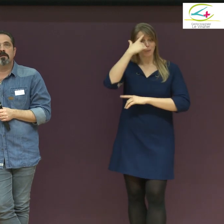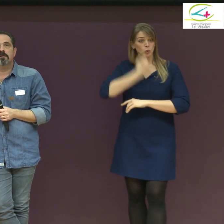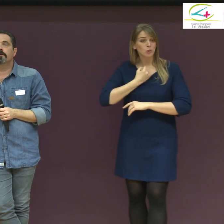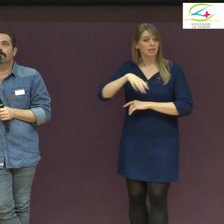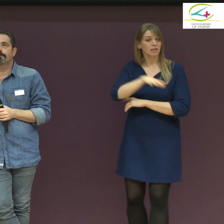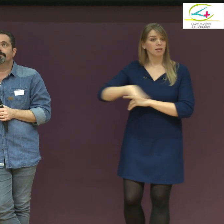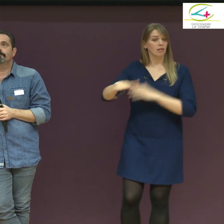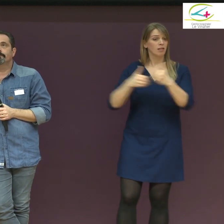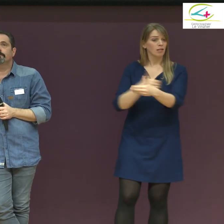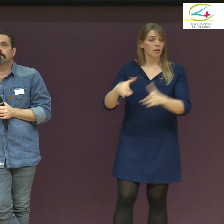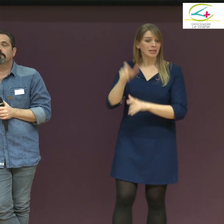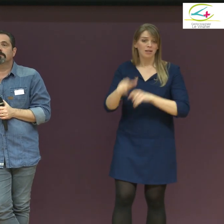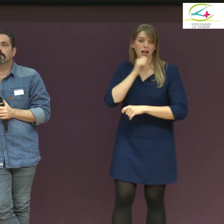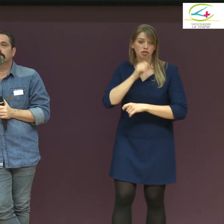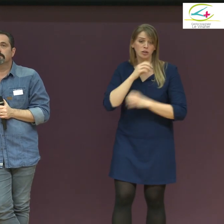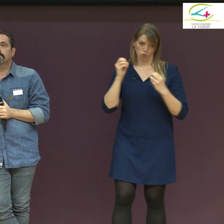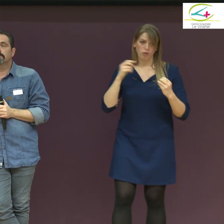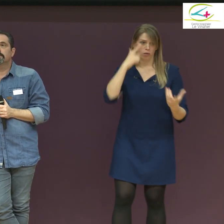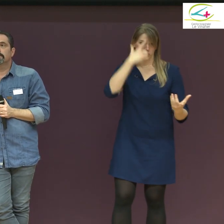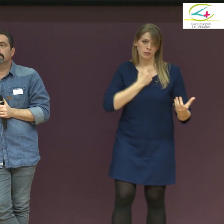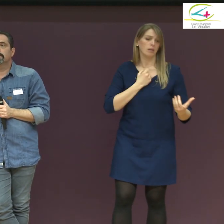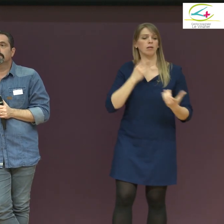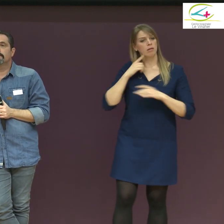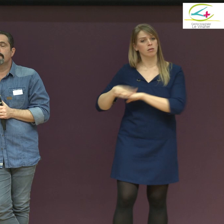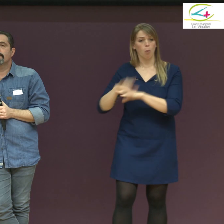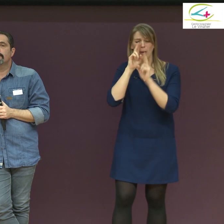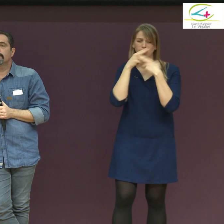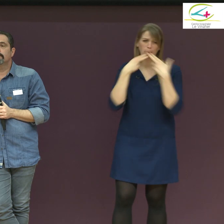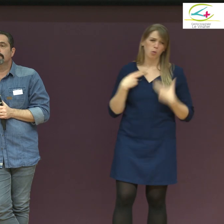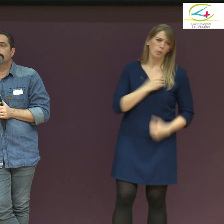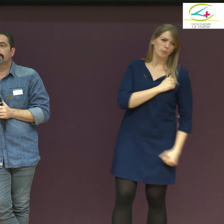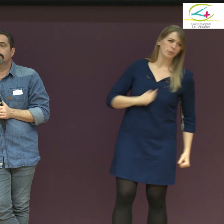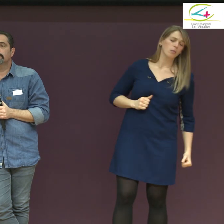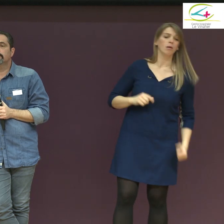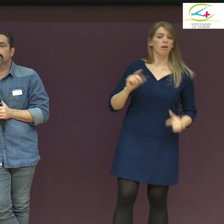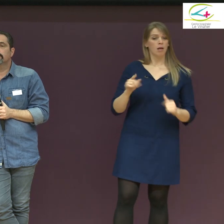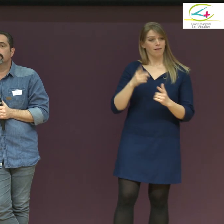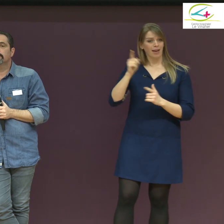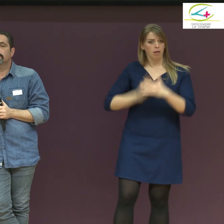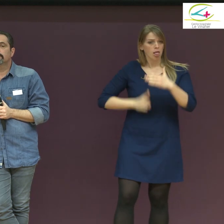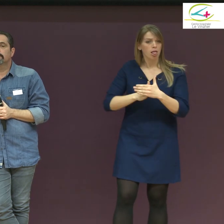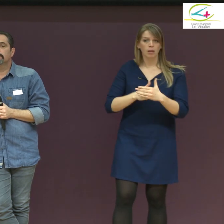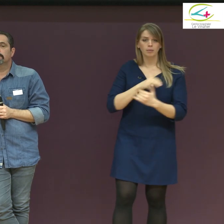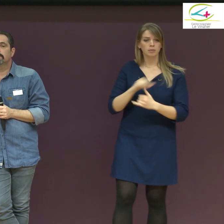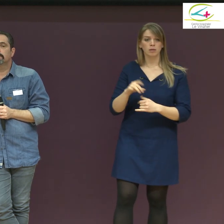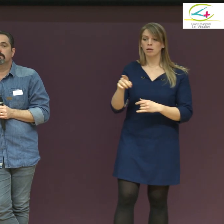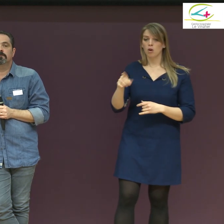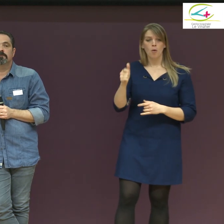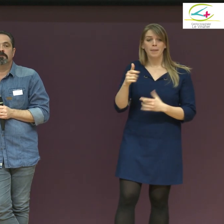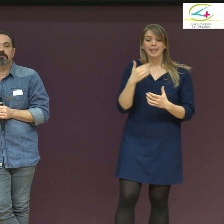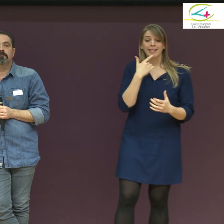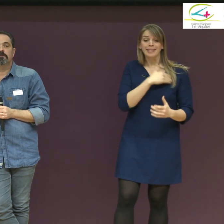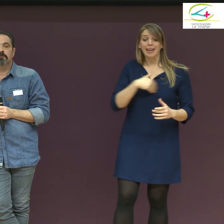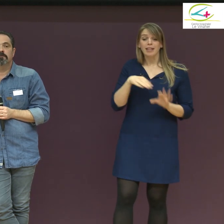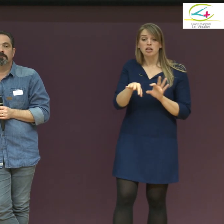personnes âgées, population très touchée par la question du suicide, parce que là, le tabou est énorme, mais une des barrières principales, c'était que justement, se donner la mort était leur dernier